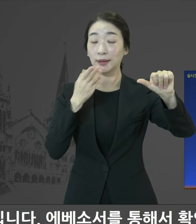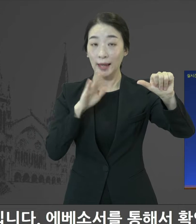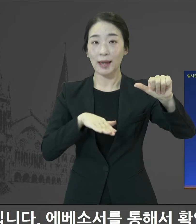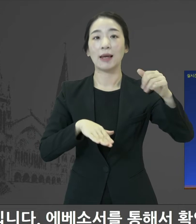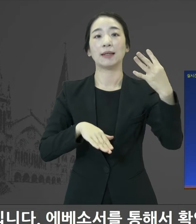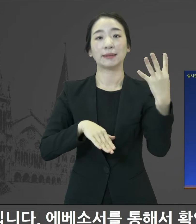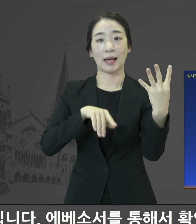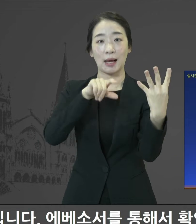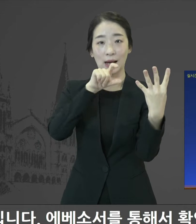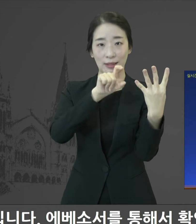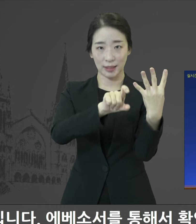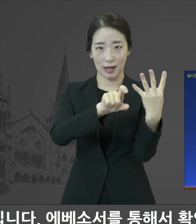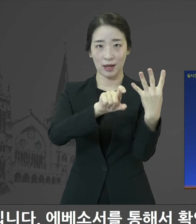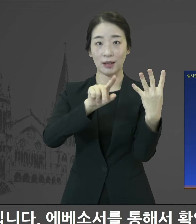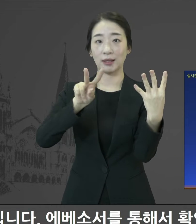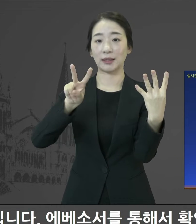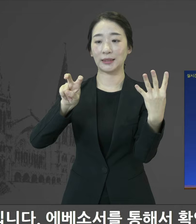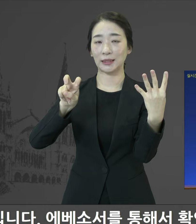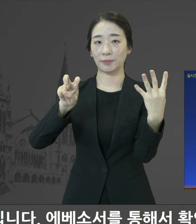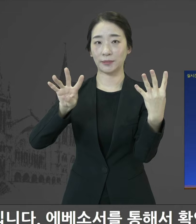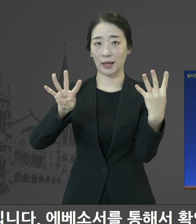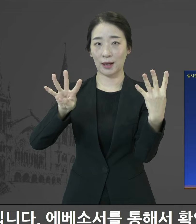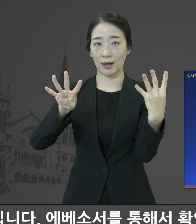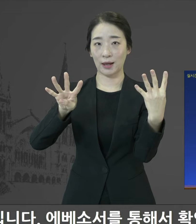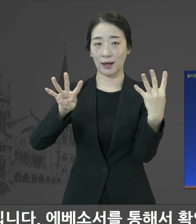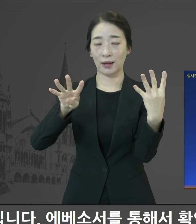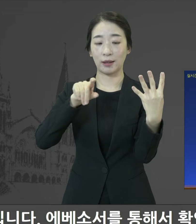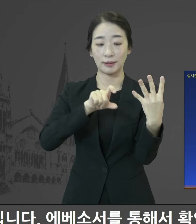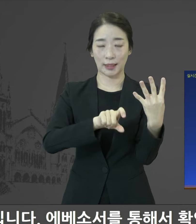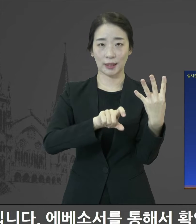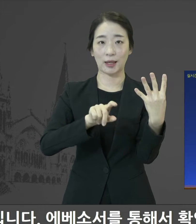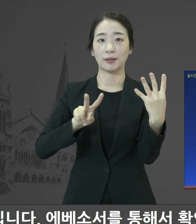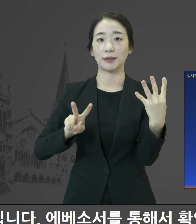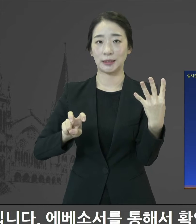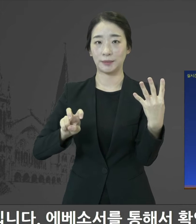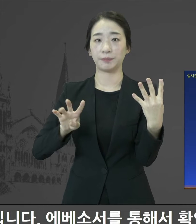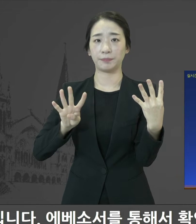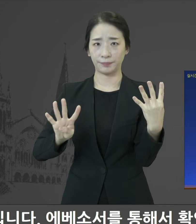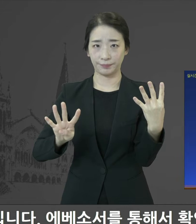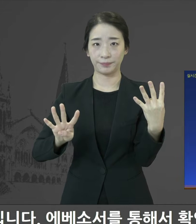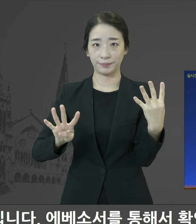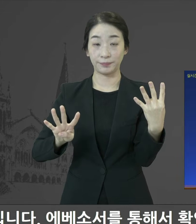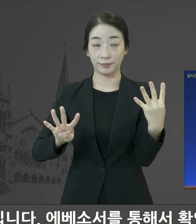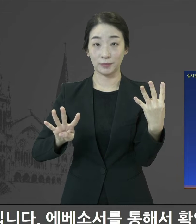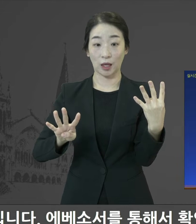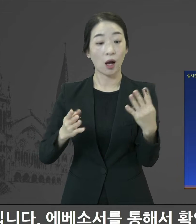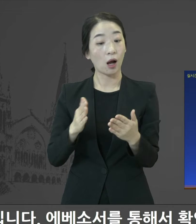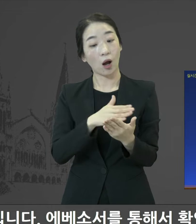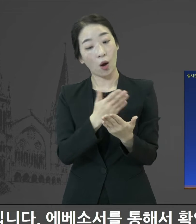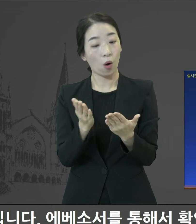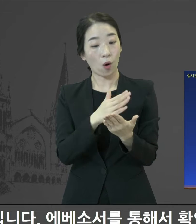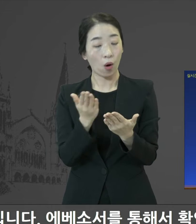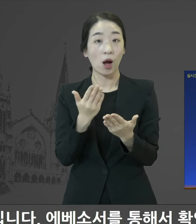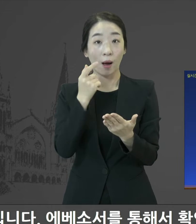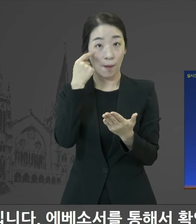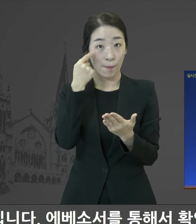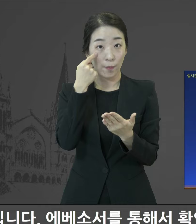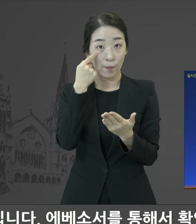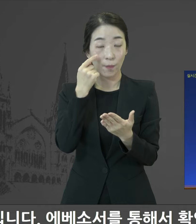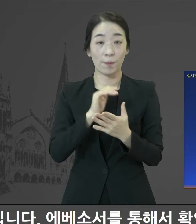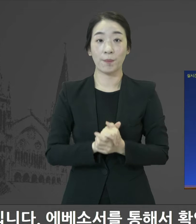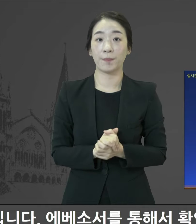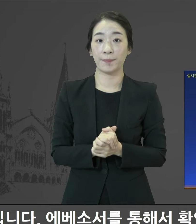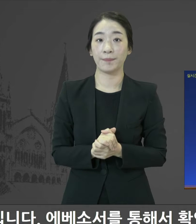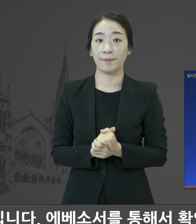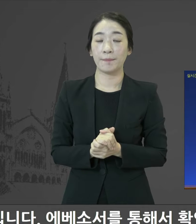바랍니다. 에베소서 4장 24절. 에베소서 4장 24절로 가보시면 준비하셔서 같이